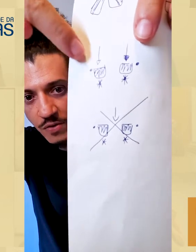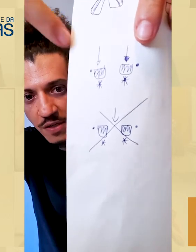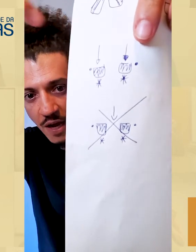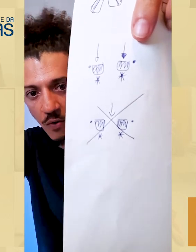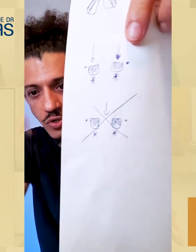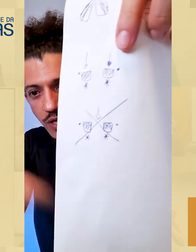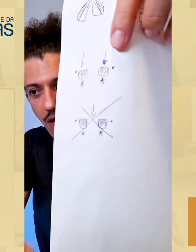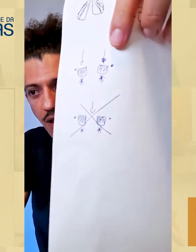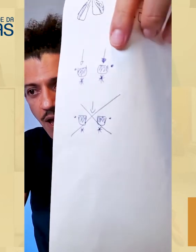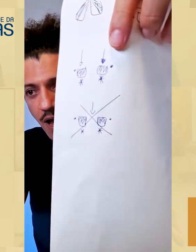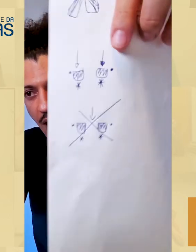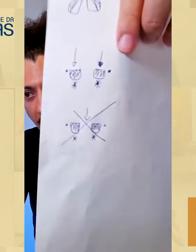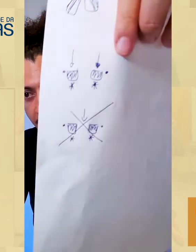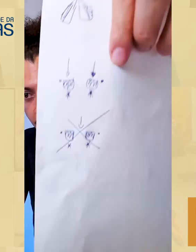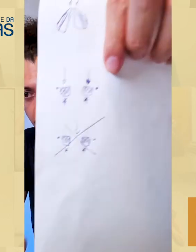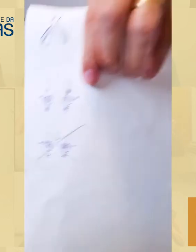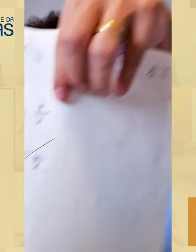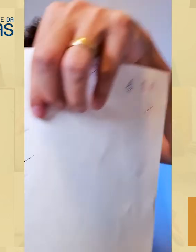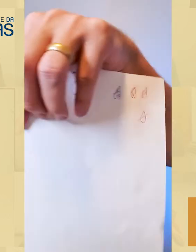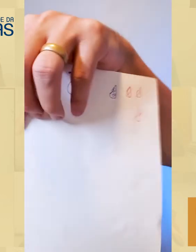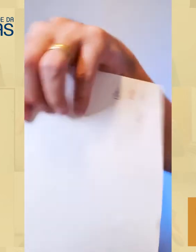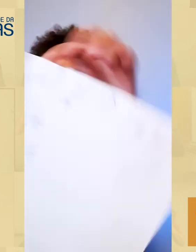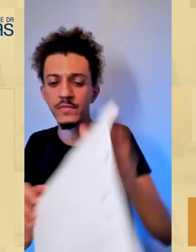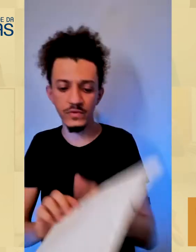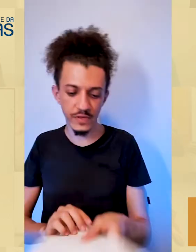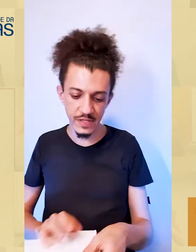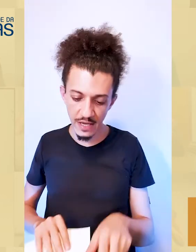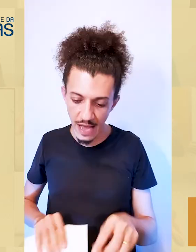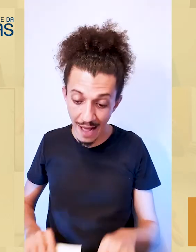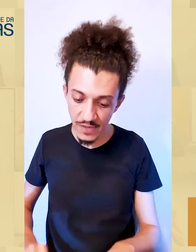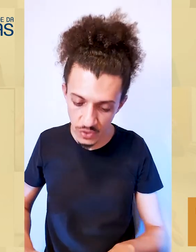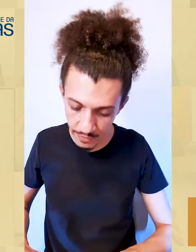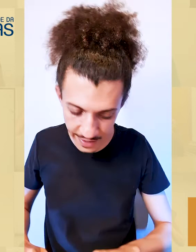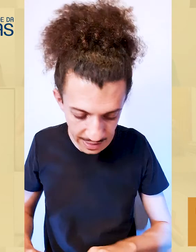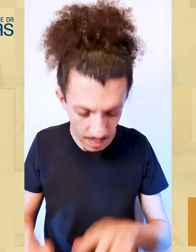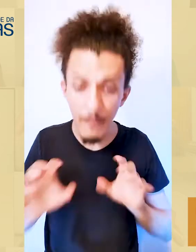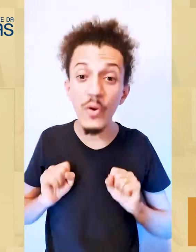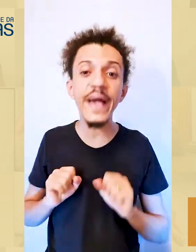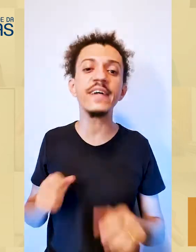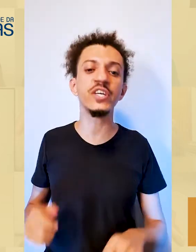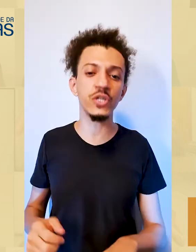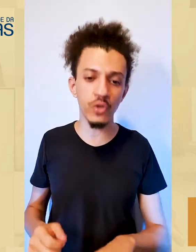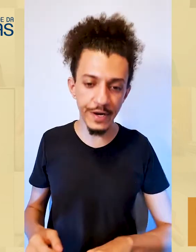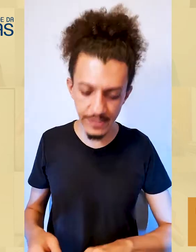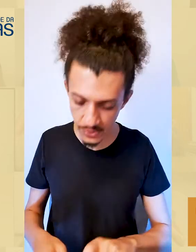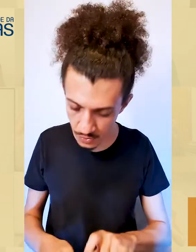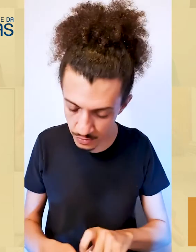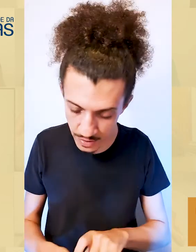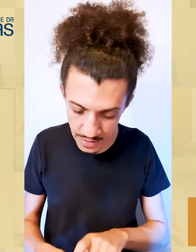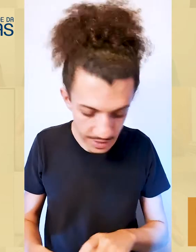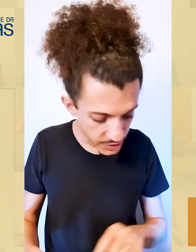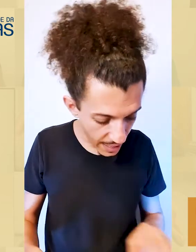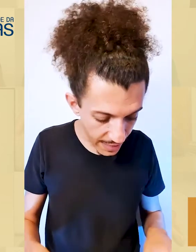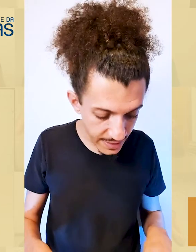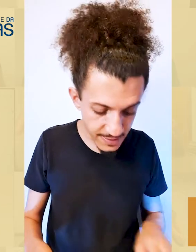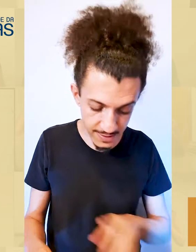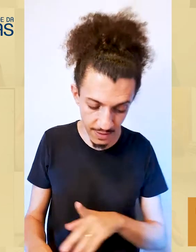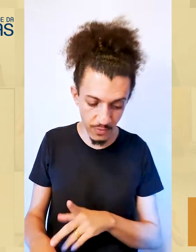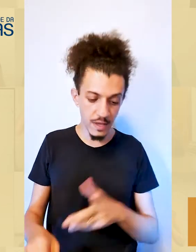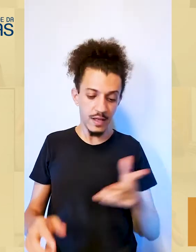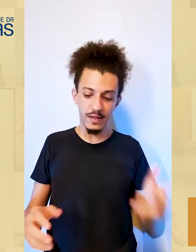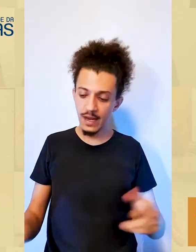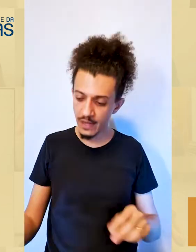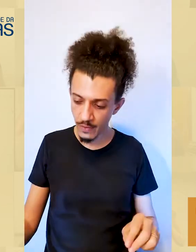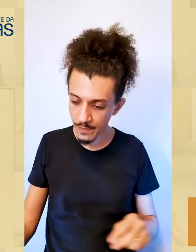escrever o sinal de aquisição, né? De você absorver a língua. Mas por que a gente entrou nesse assunto de